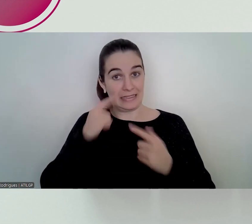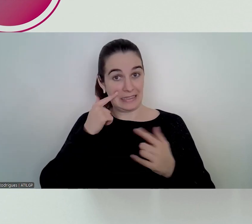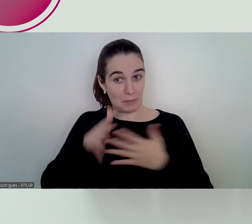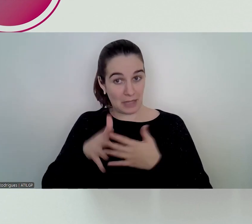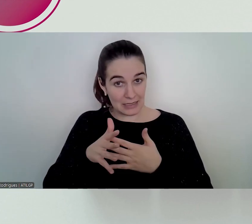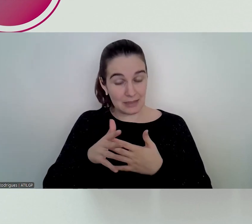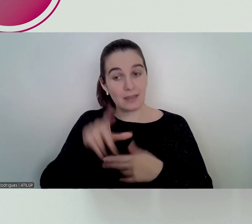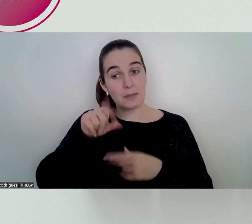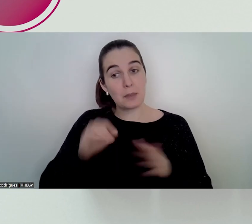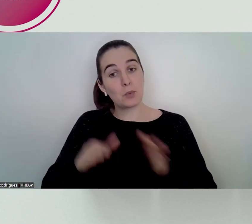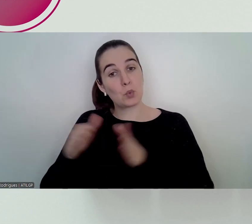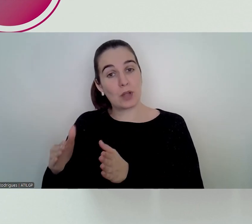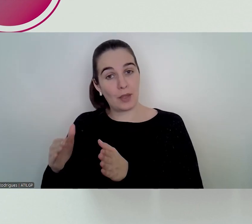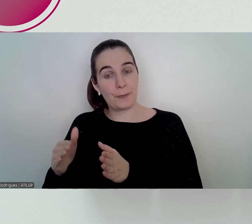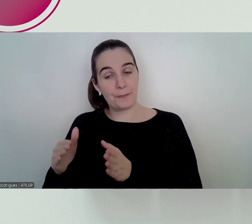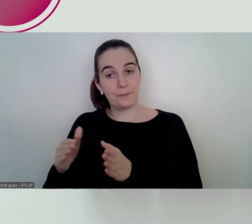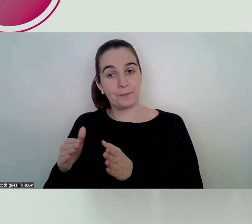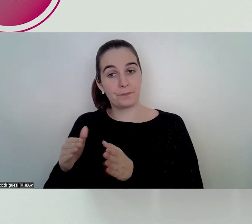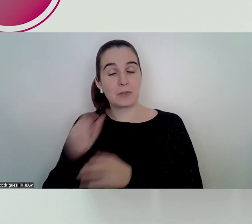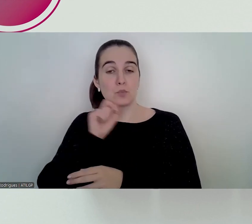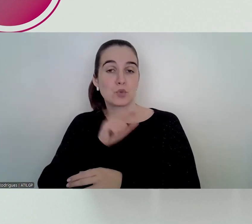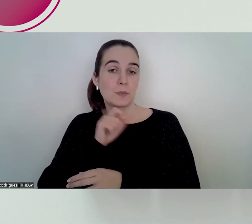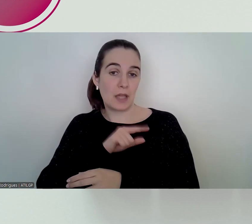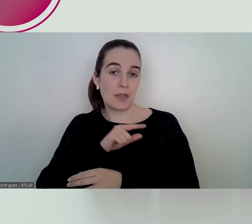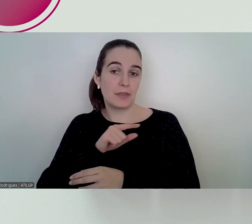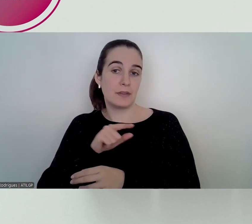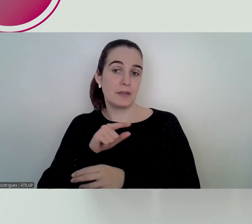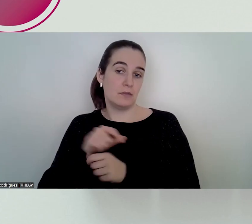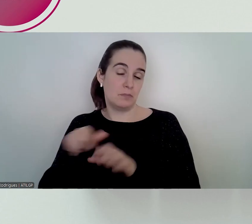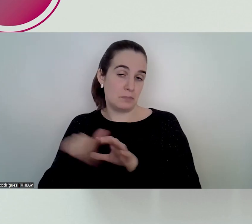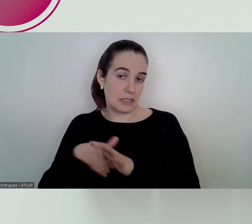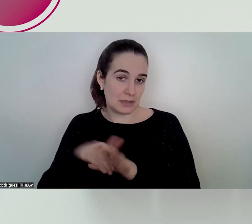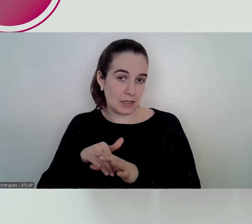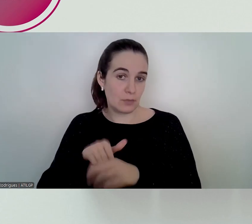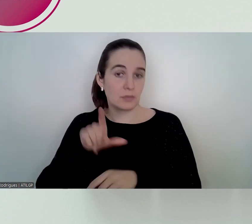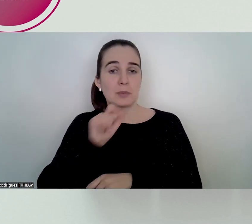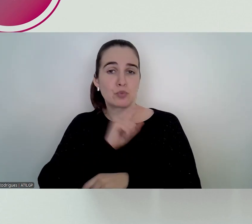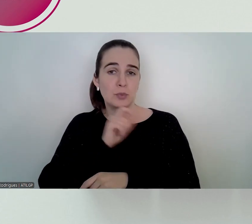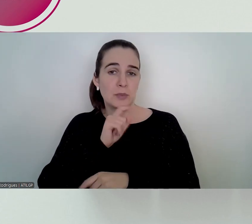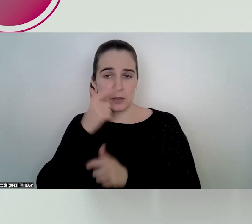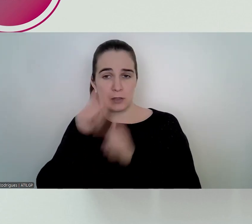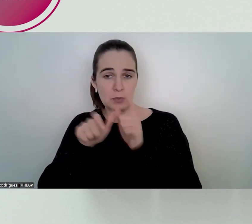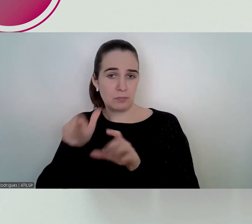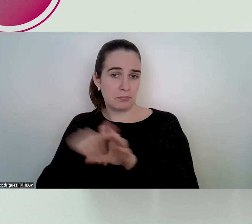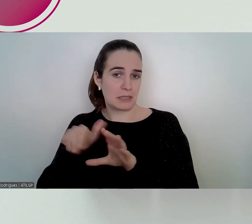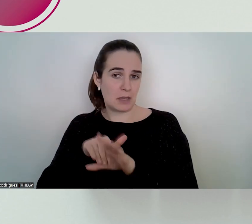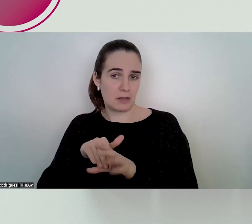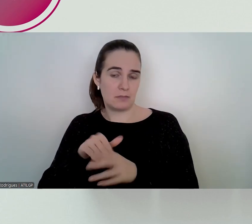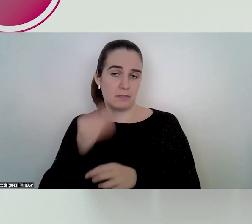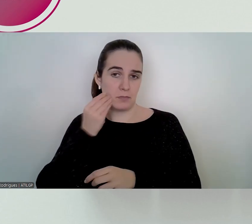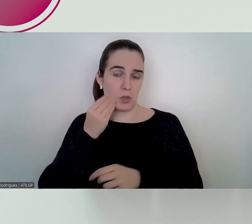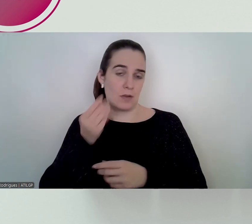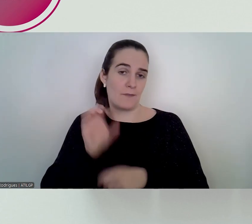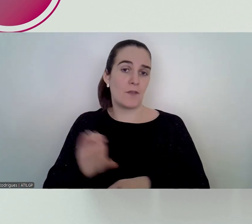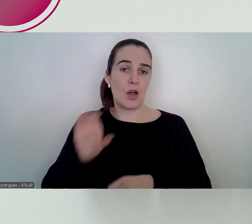com as questões de possibilidade de envolvimento e de participação dos cidadãos. Aqui, os canais